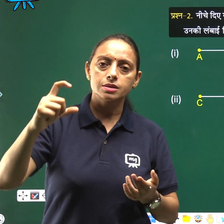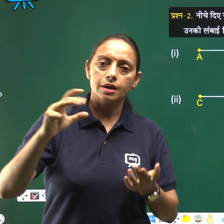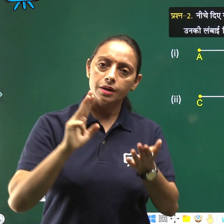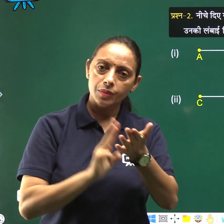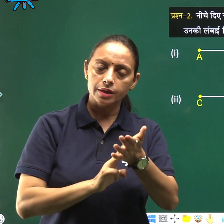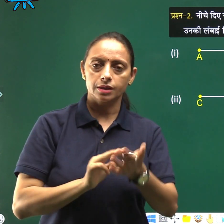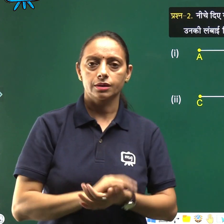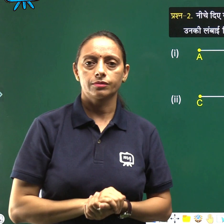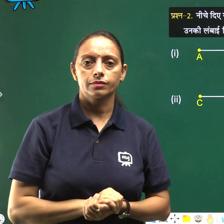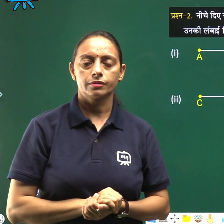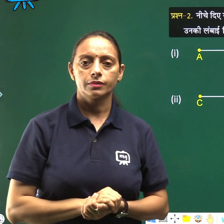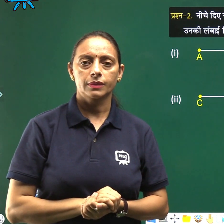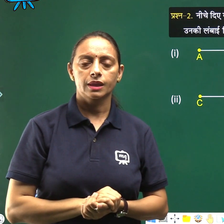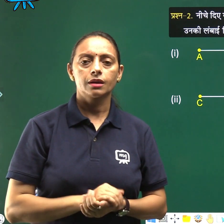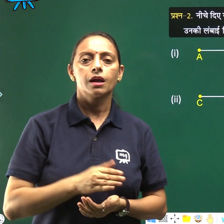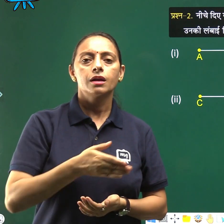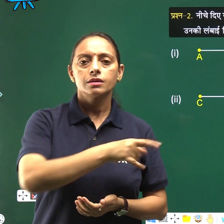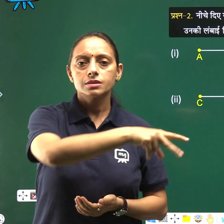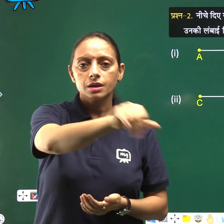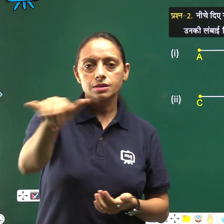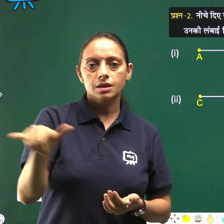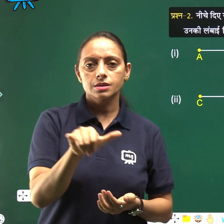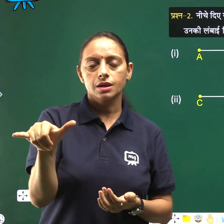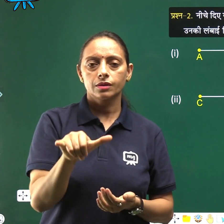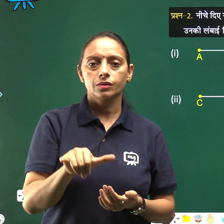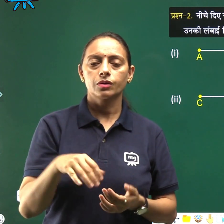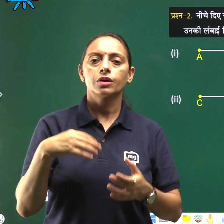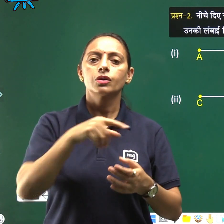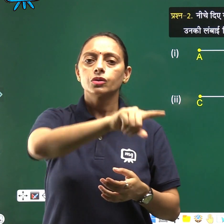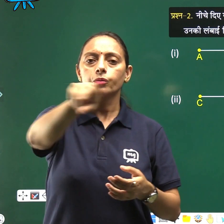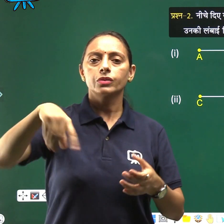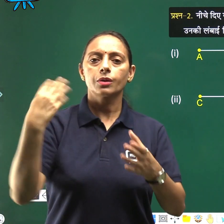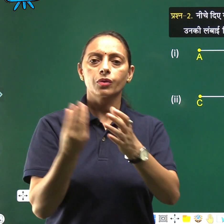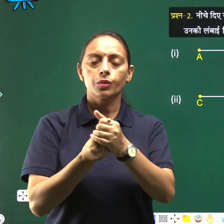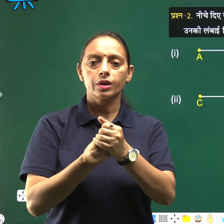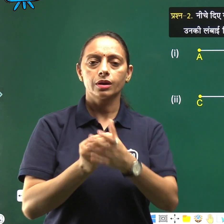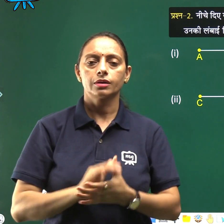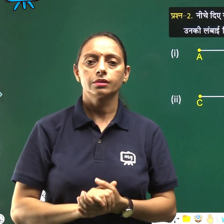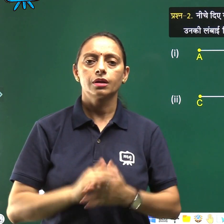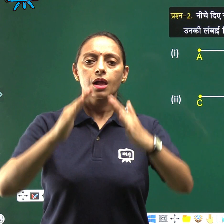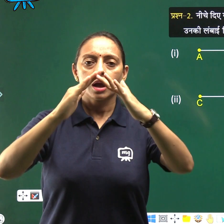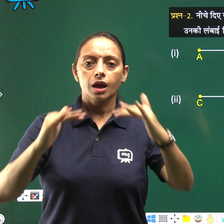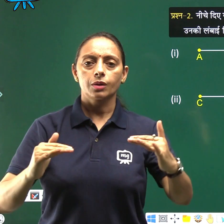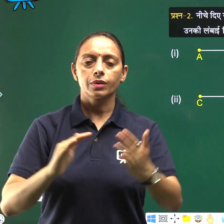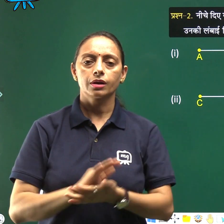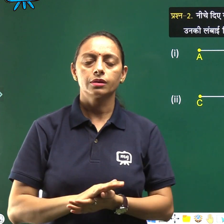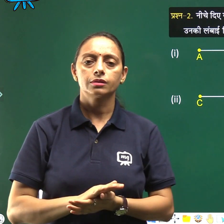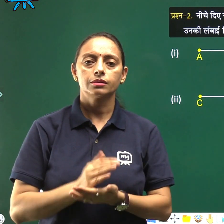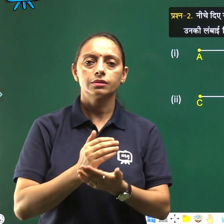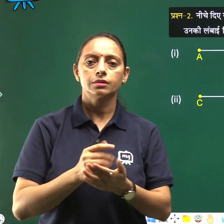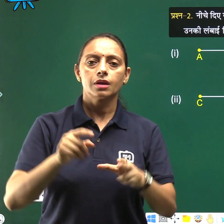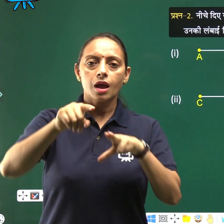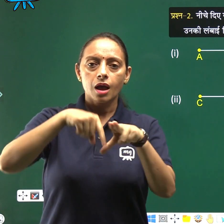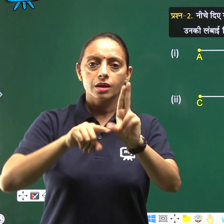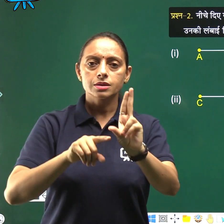8 सेंटीमीटर। इसी तरह से तुम सबको भी घर पर स्केल